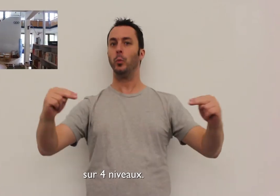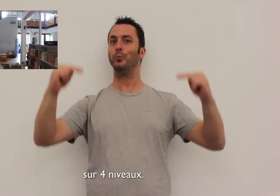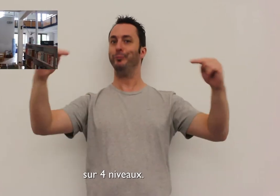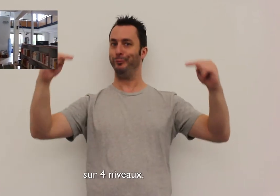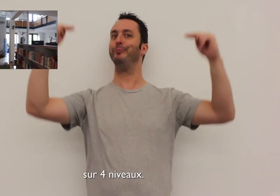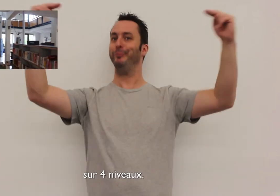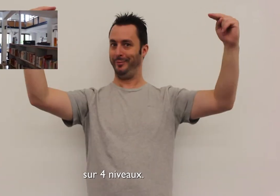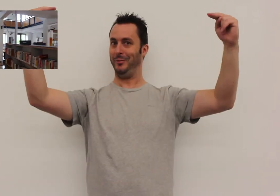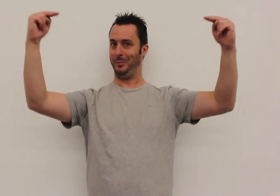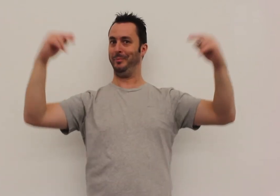4 niveaux.